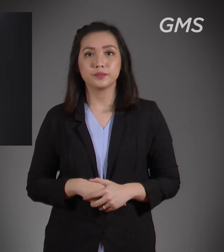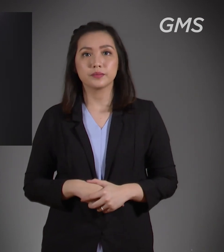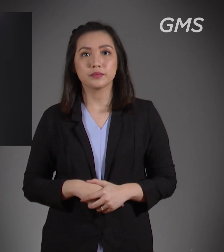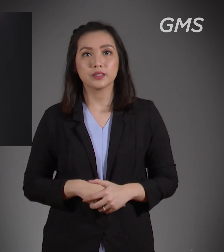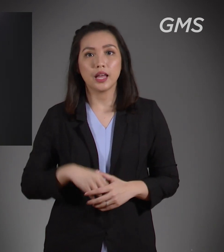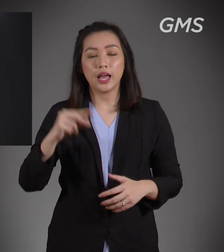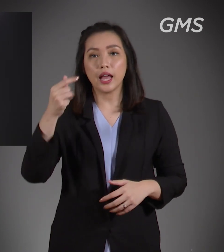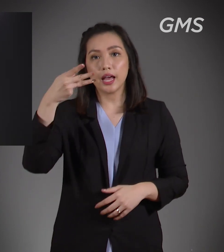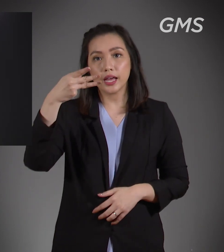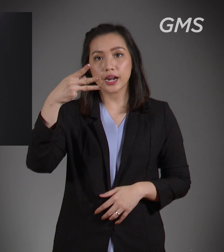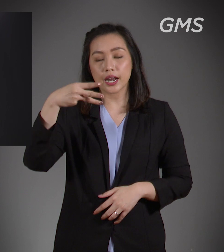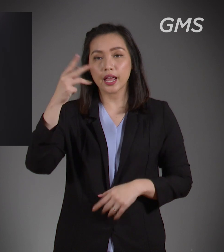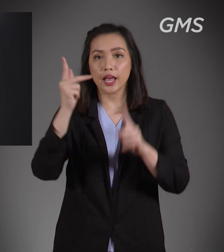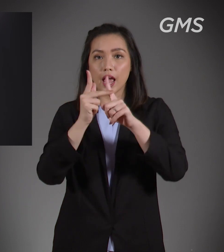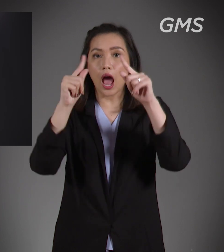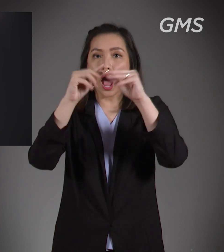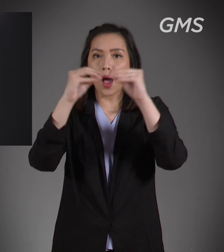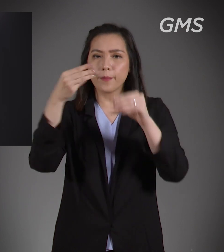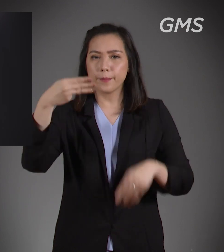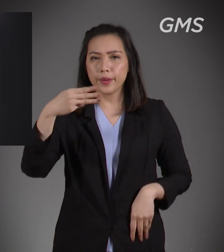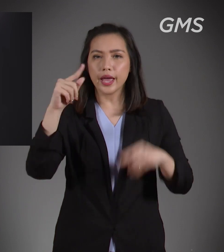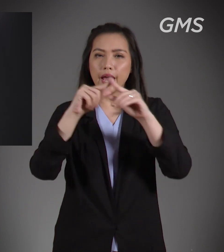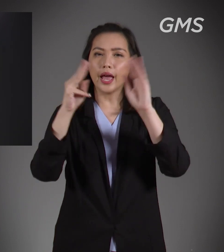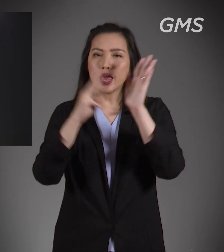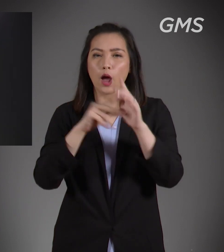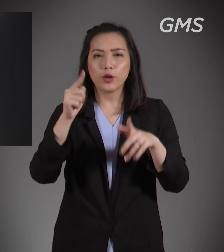Rehabeam khususnya, menolak hukum Tuhan.